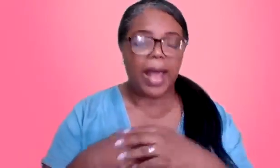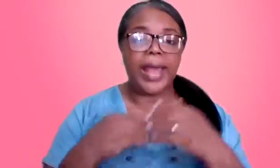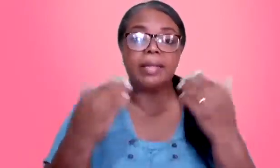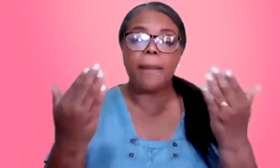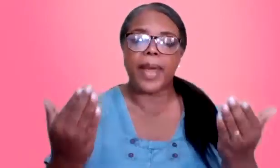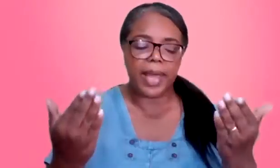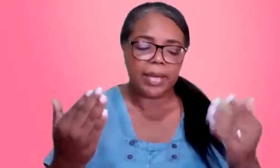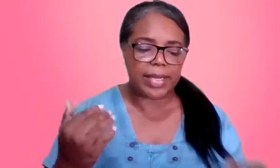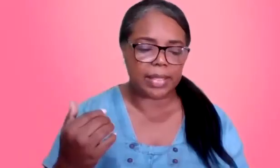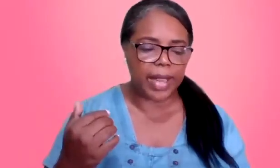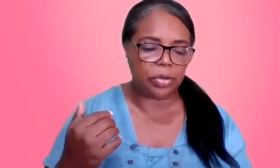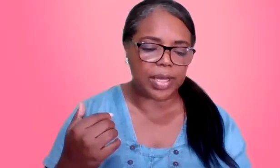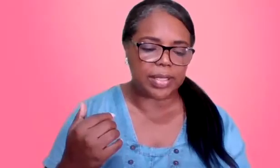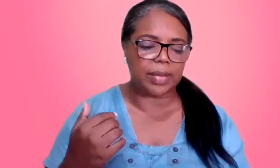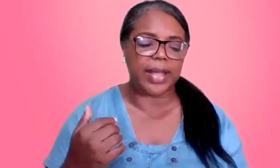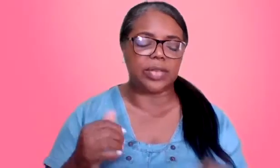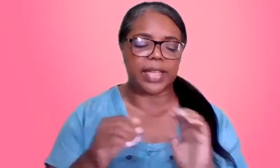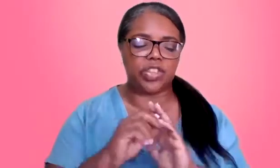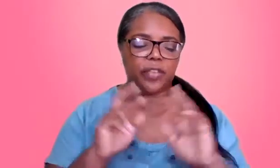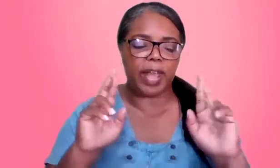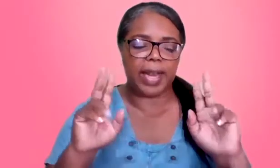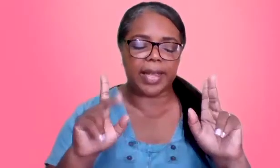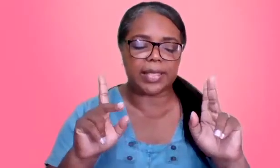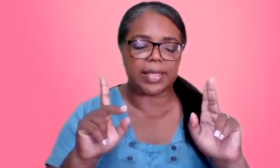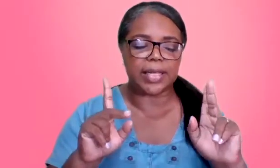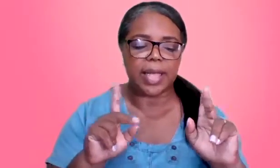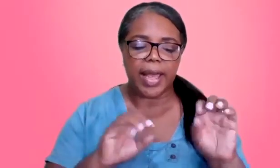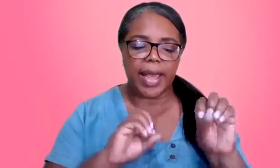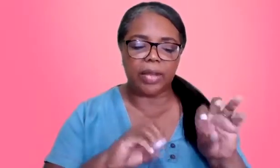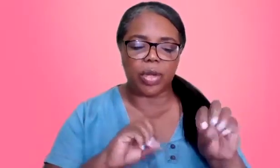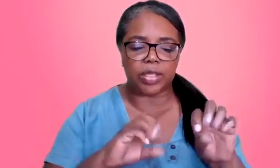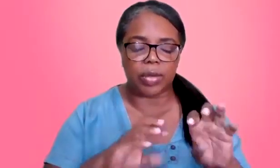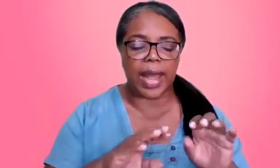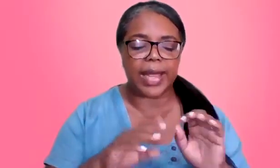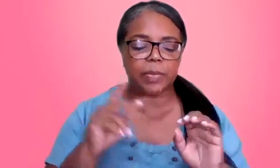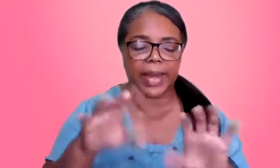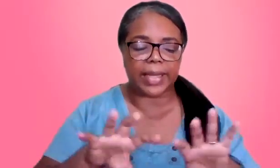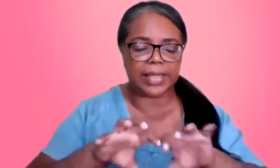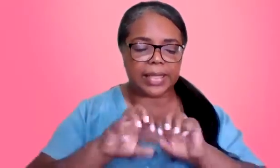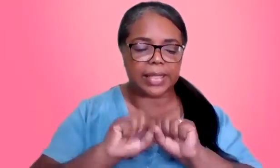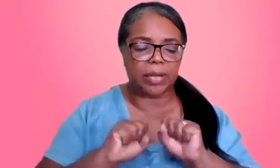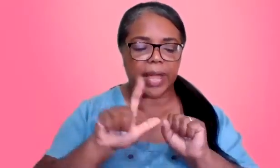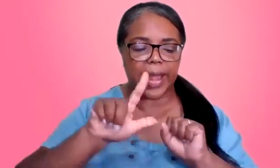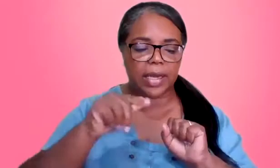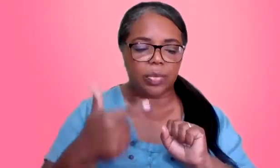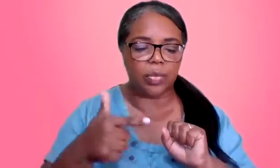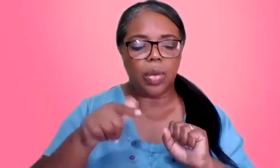Aí também, dentro desse texto das diferenças educacionais para aquisição da L1